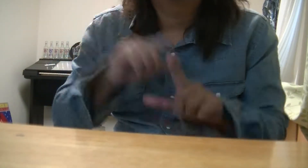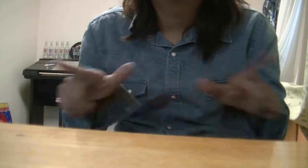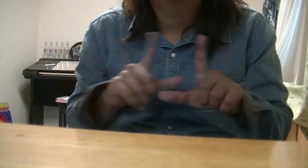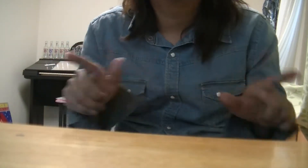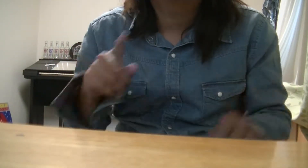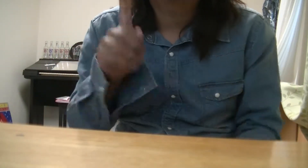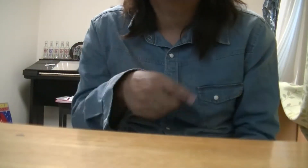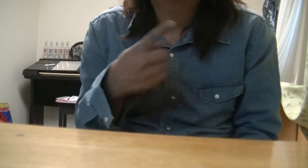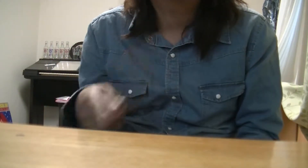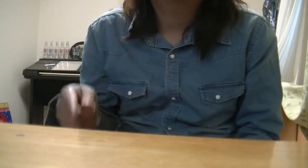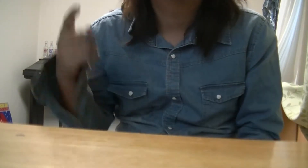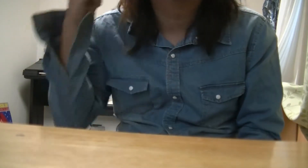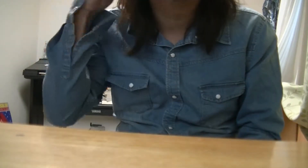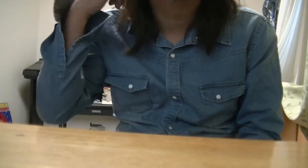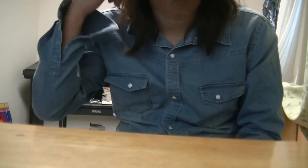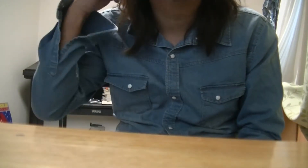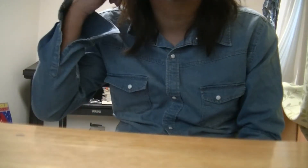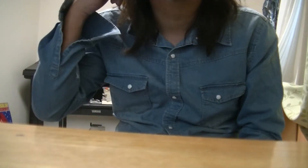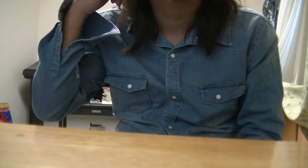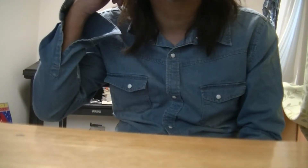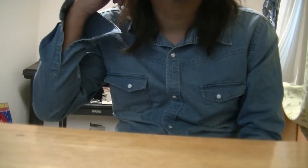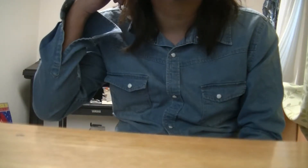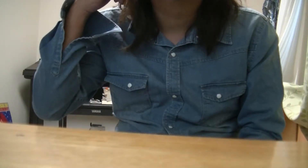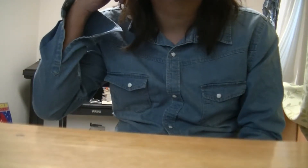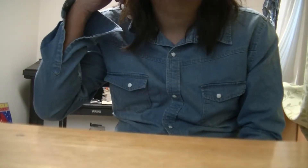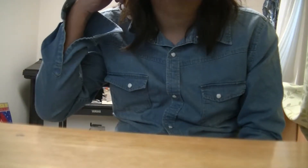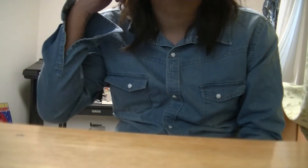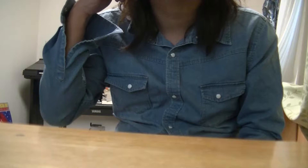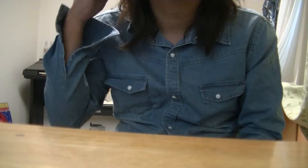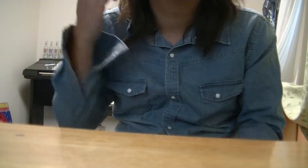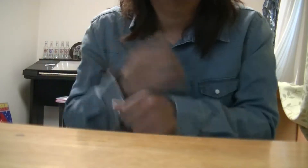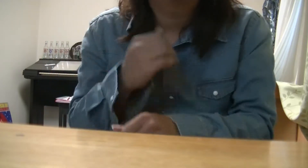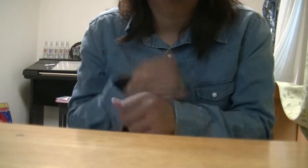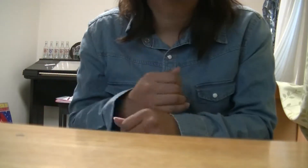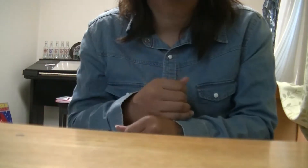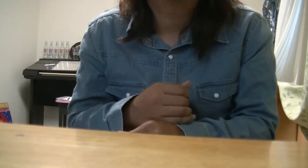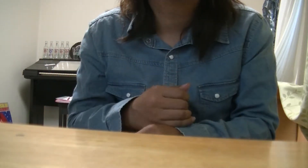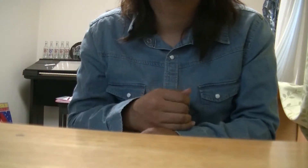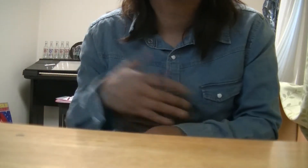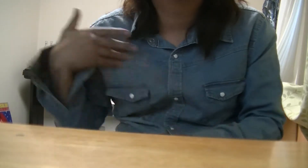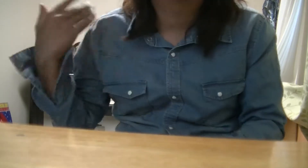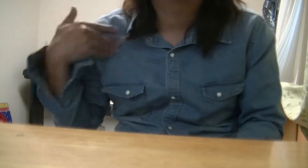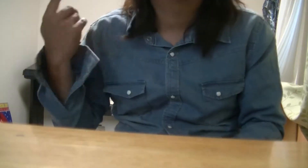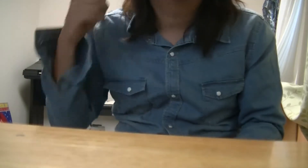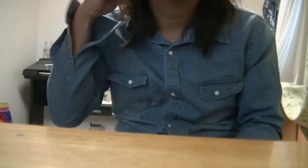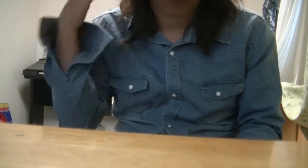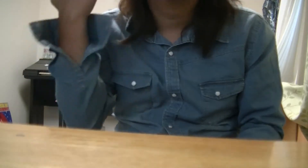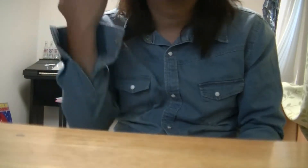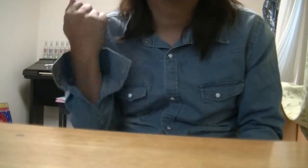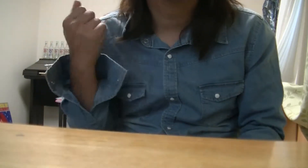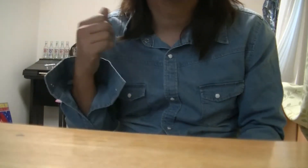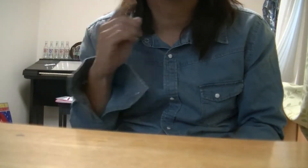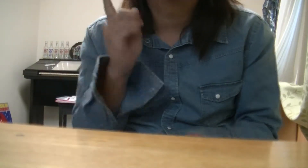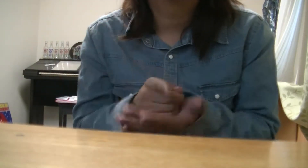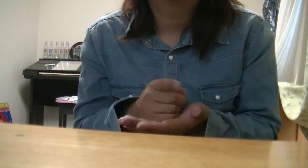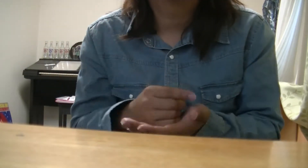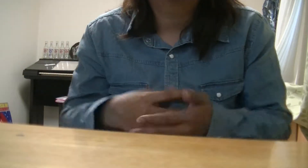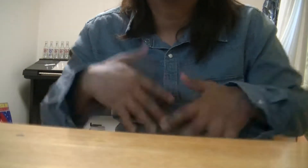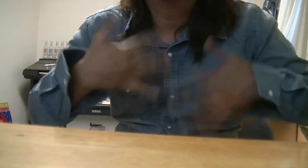の脳の構造からすると知らないことを知るだけでこう快感物質が流れたりっ